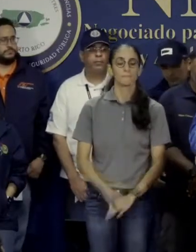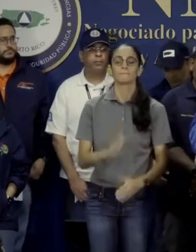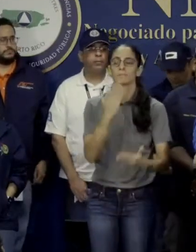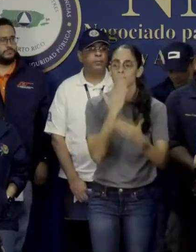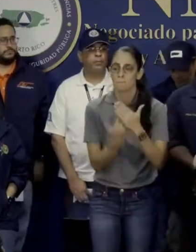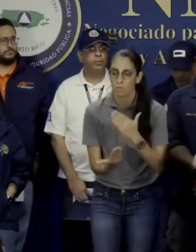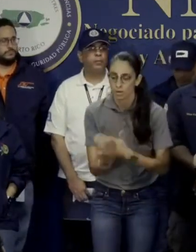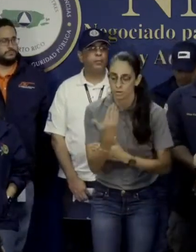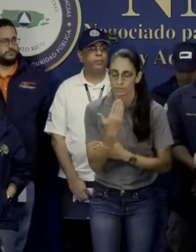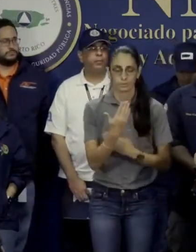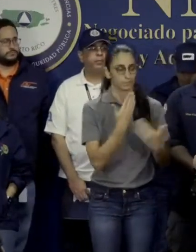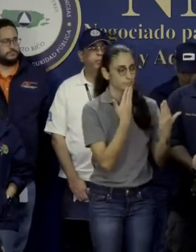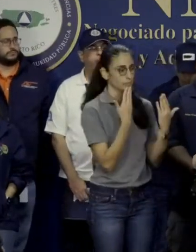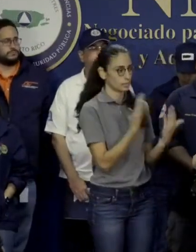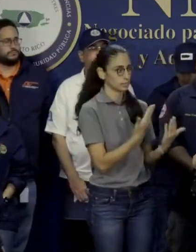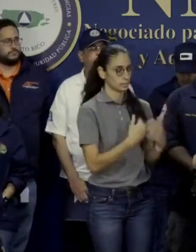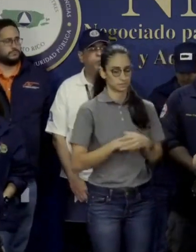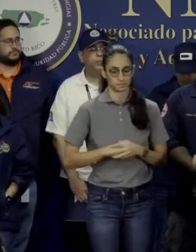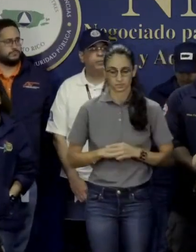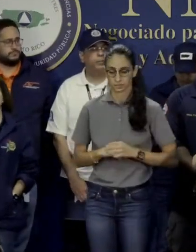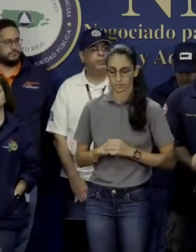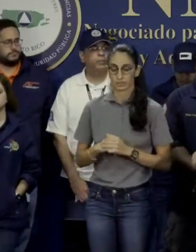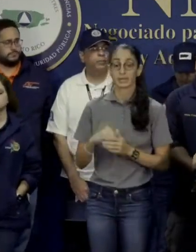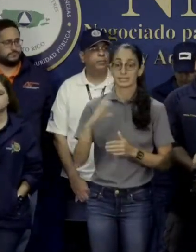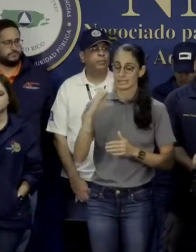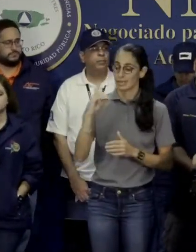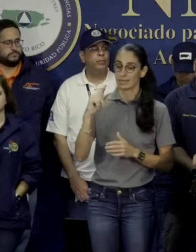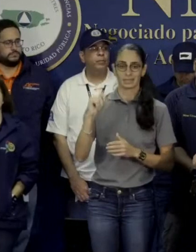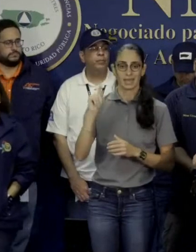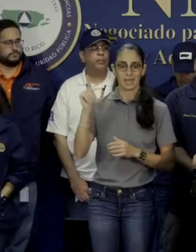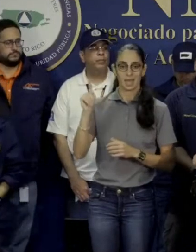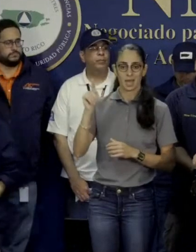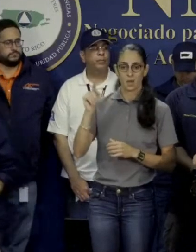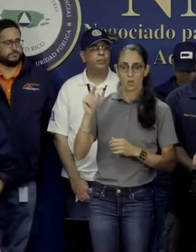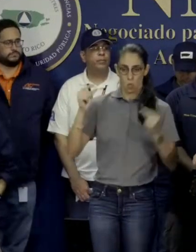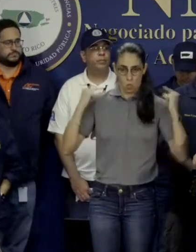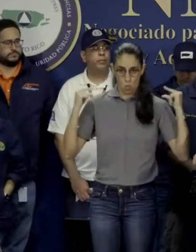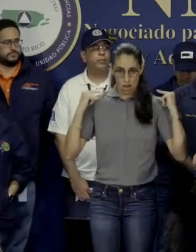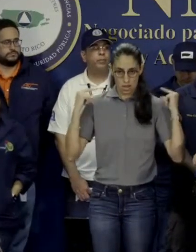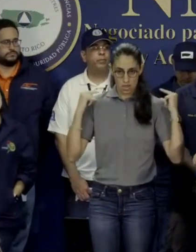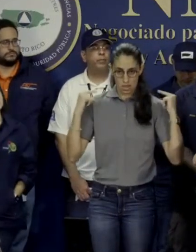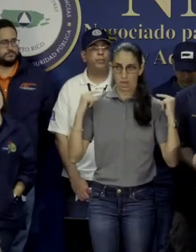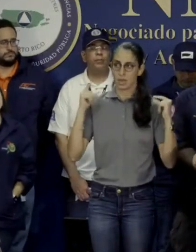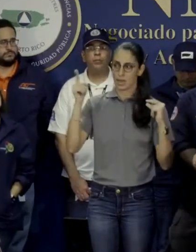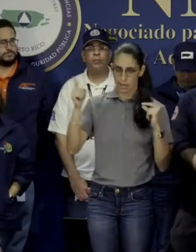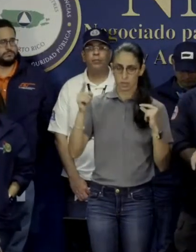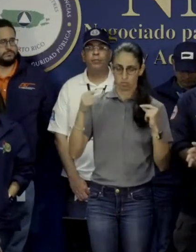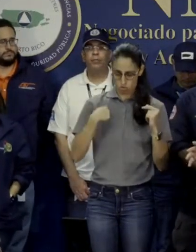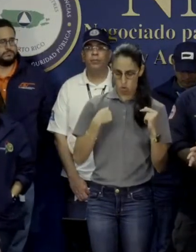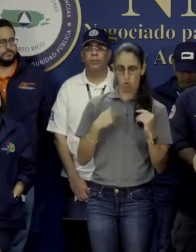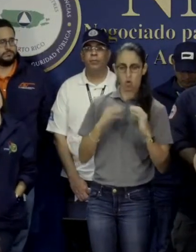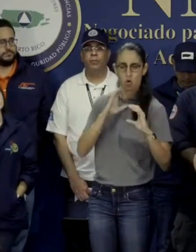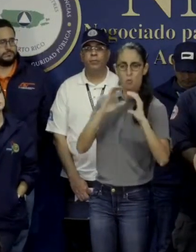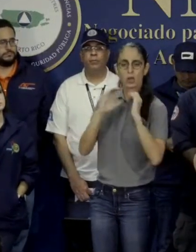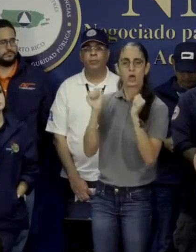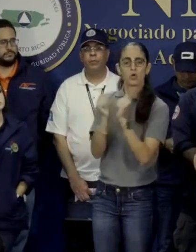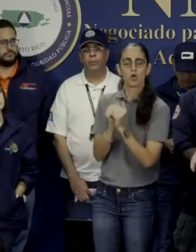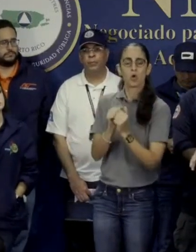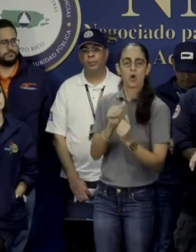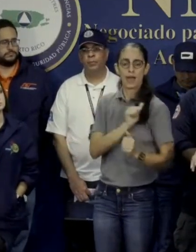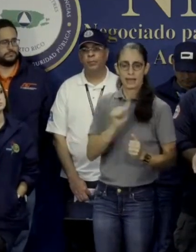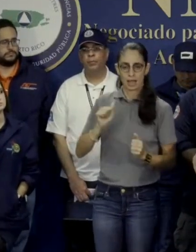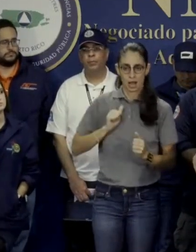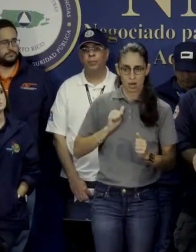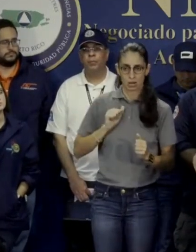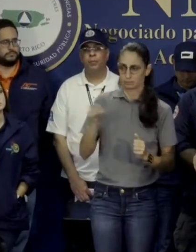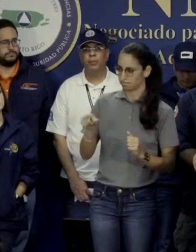Buenos días a todos, gracias. Sí, en el CDT de Guánica tuvimos comunicación con el alcalde. El generador que tenía pues no